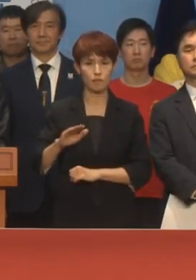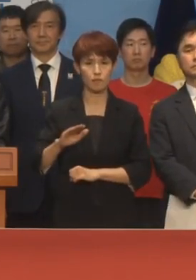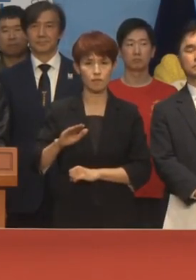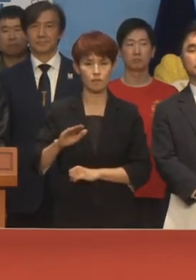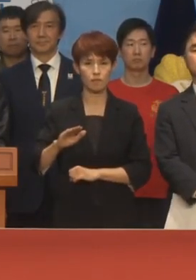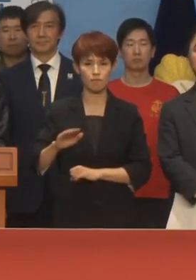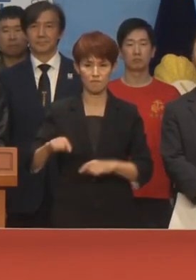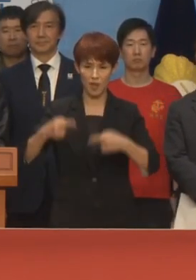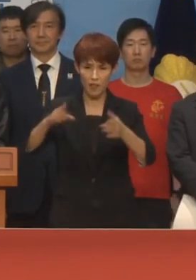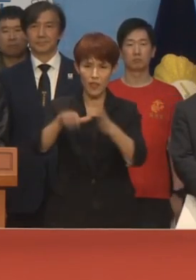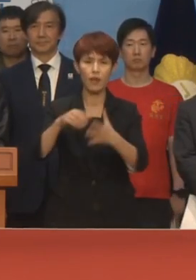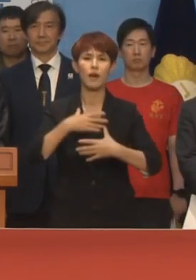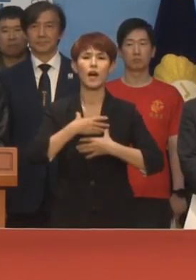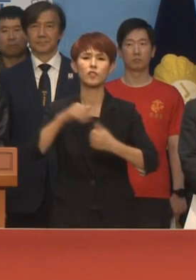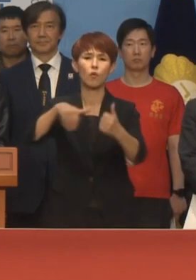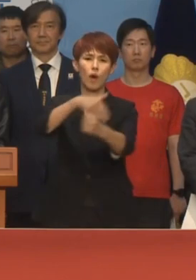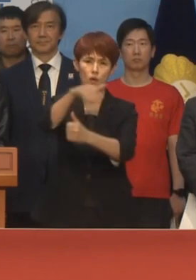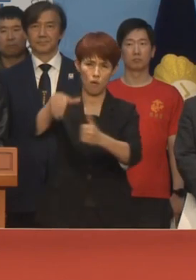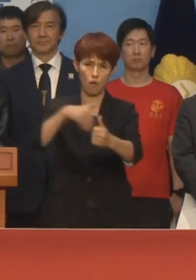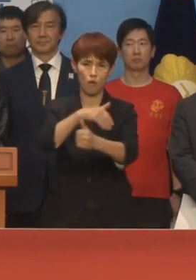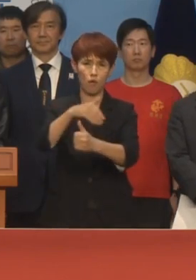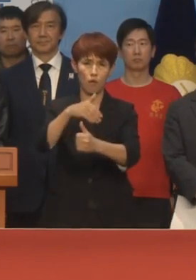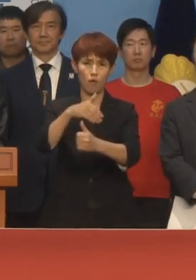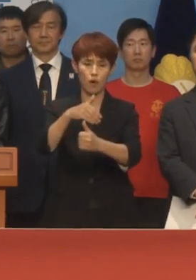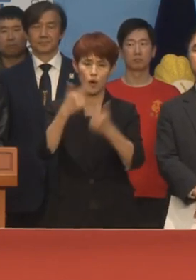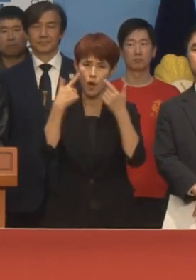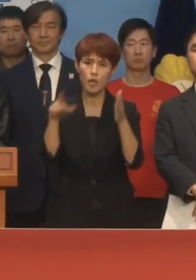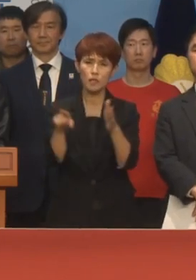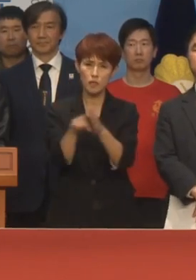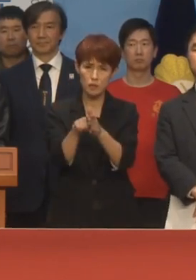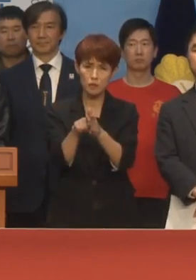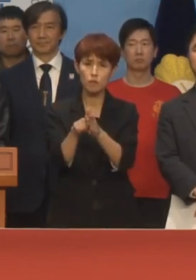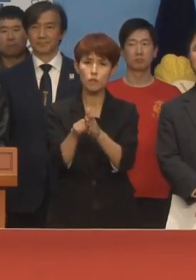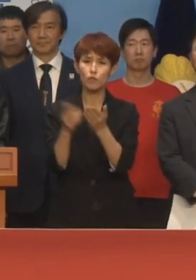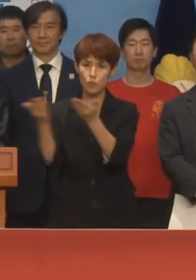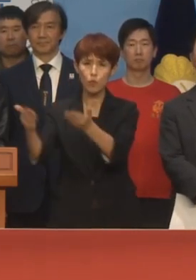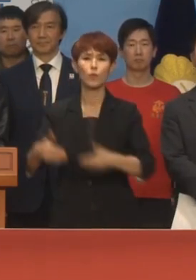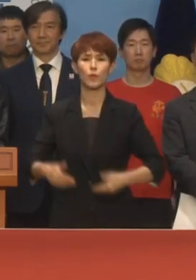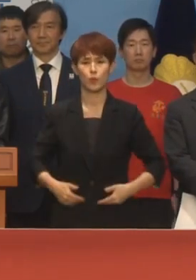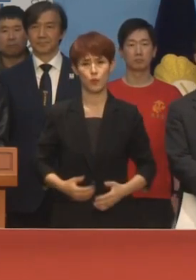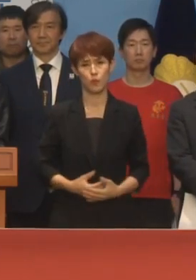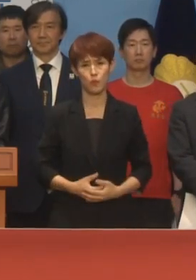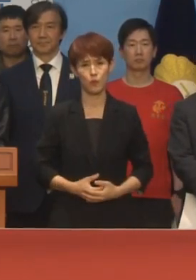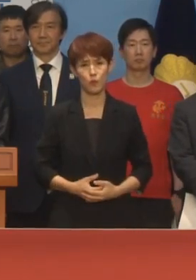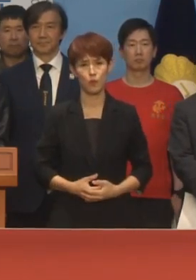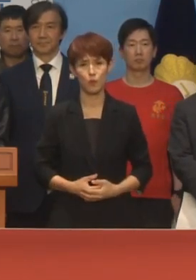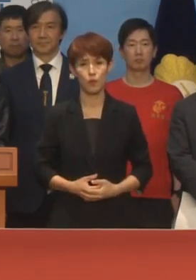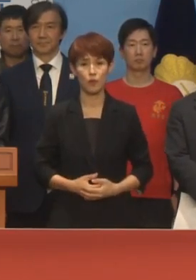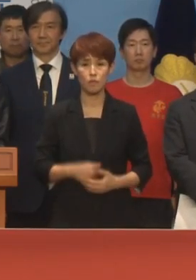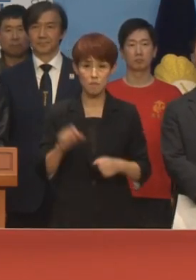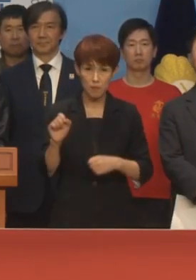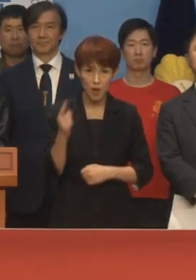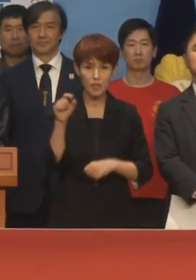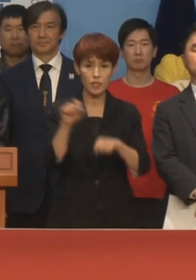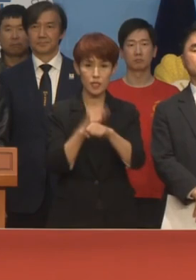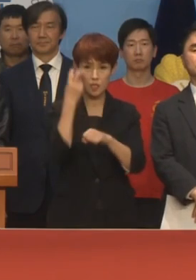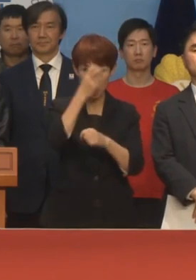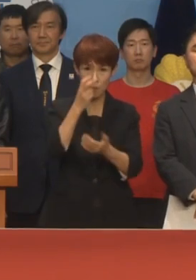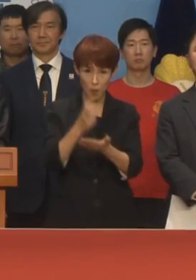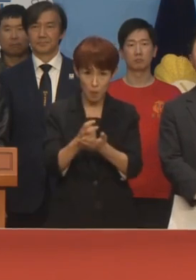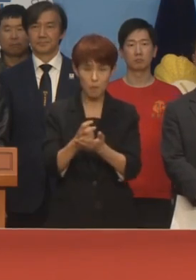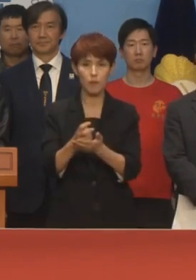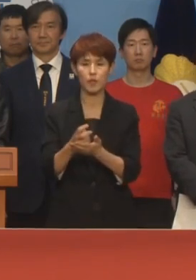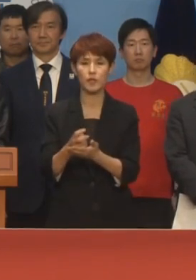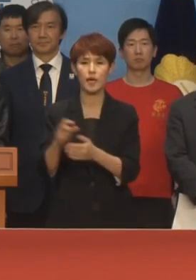때는 안전한 환경 속에서 투입될 수 있다는 확신을 심어줄 수 있어야 됩니다. 그래서 이 특검법에 대해서 야당이